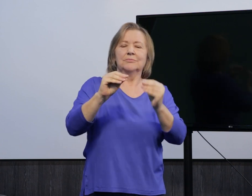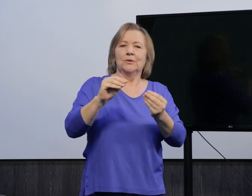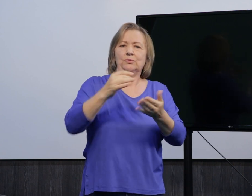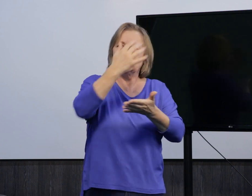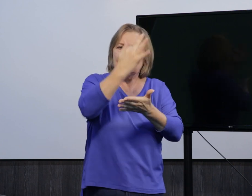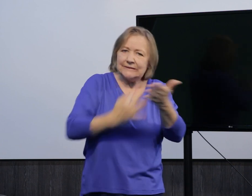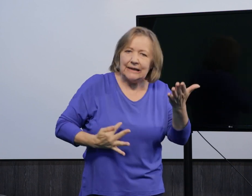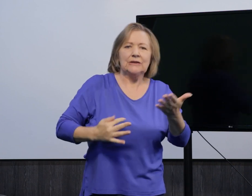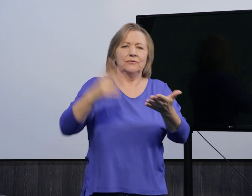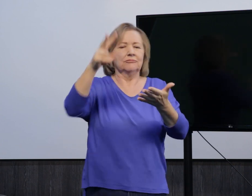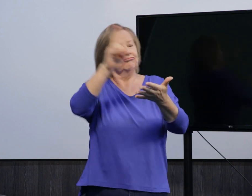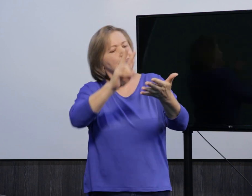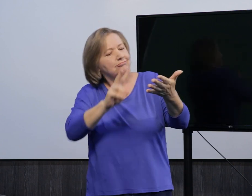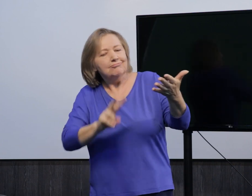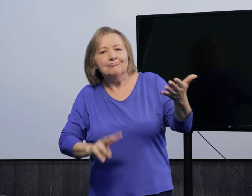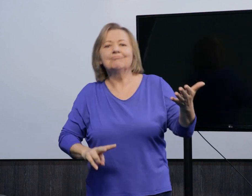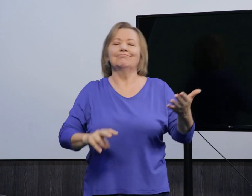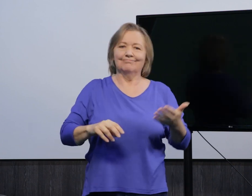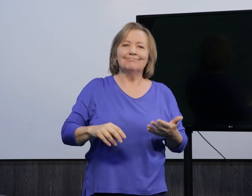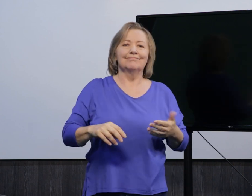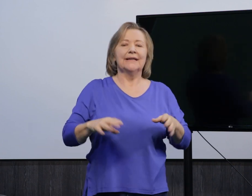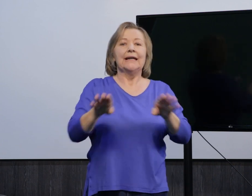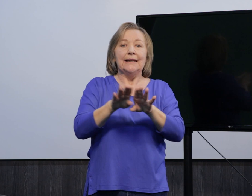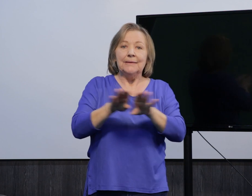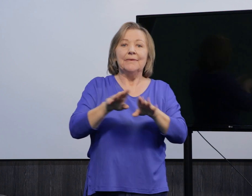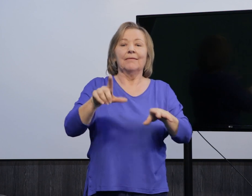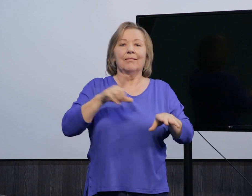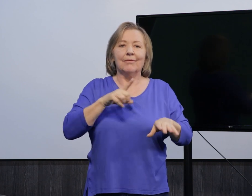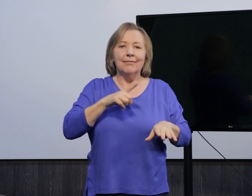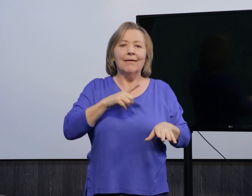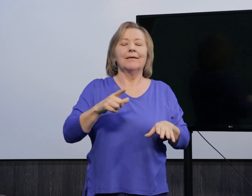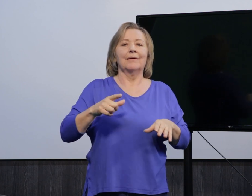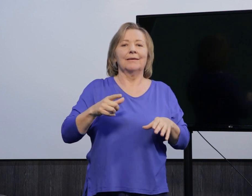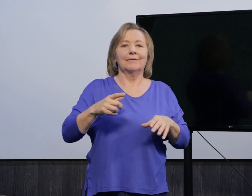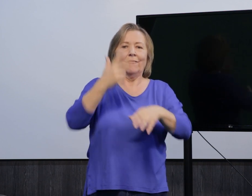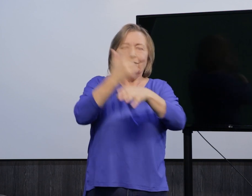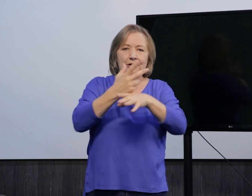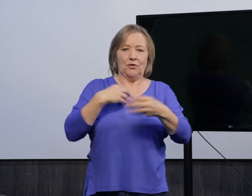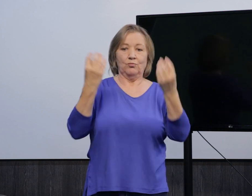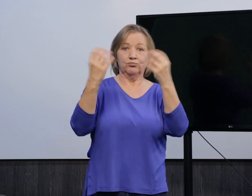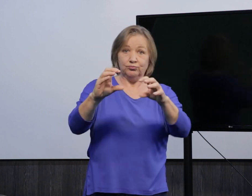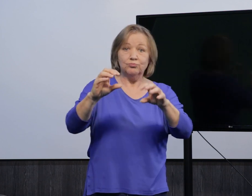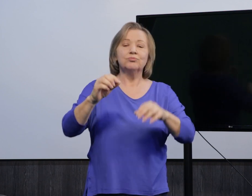alguns textos artigos para que vocês possam estar fazendo a leitura tem alguns vídeos também